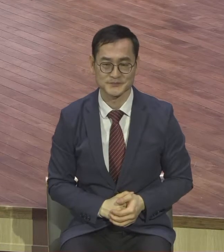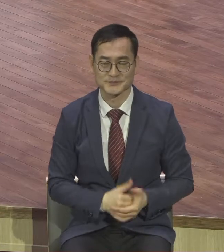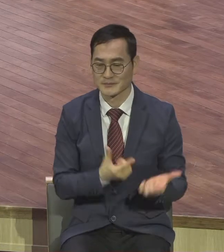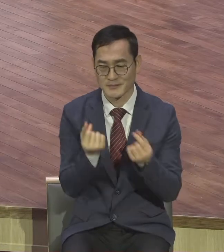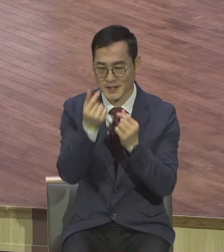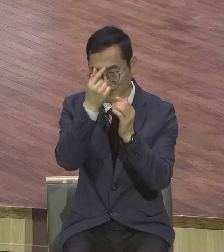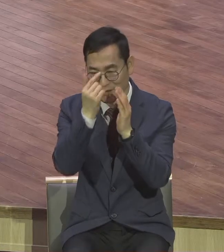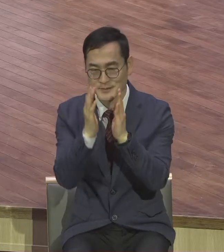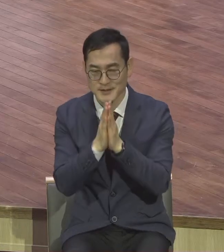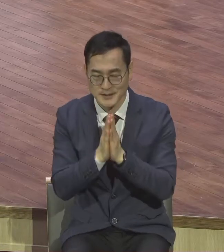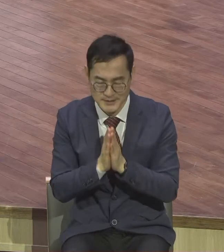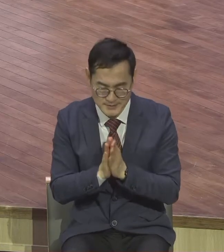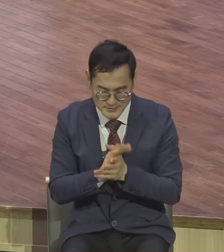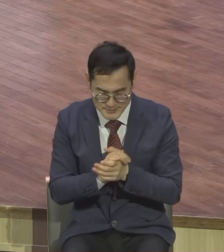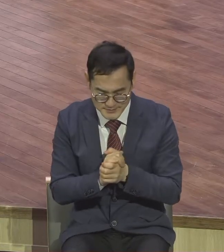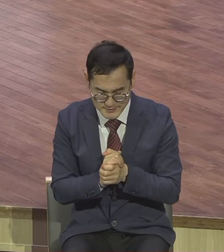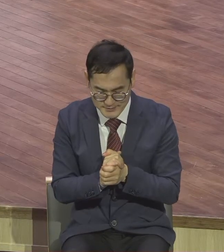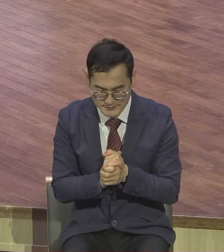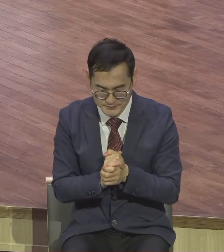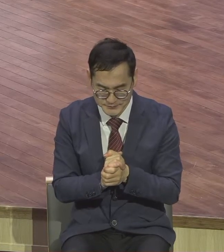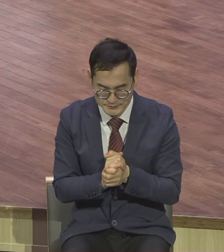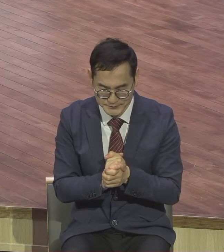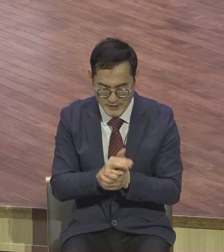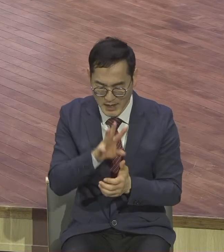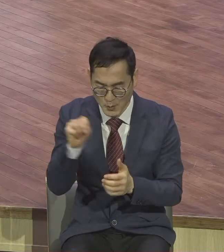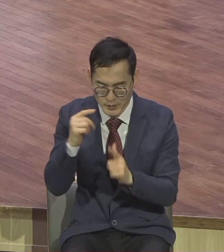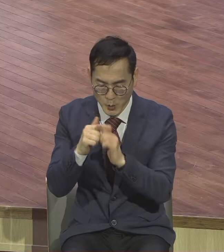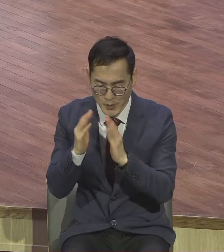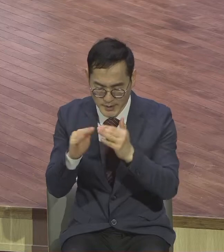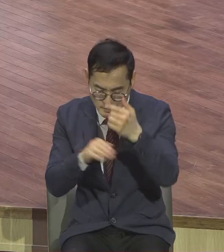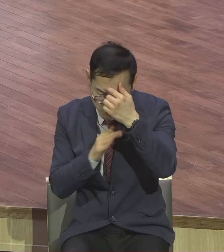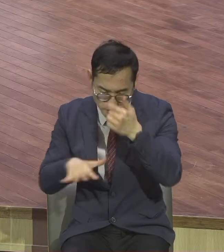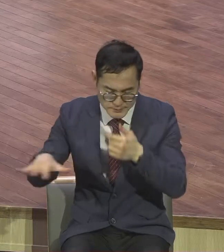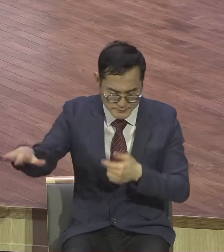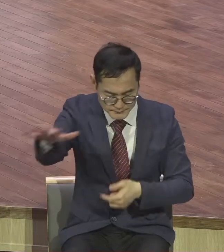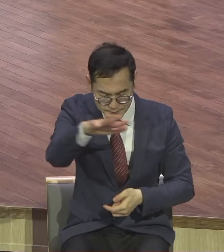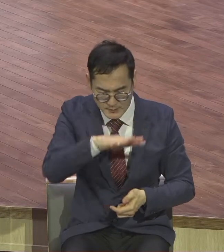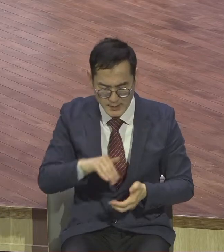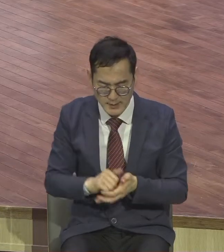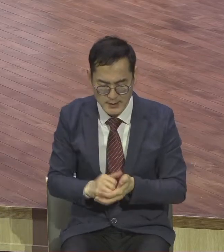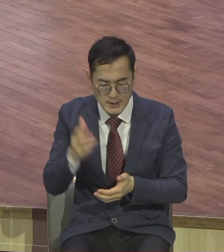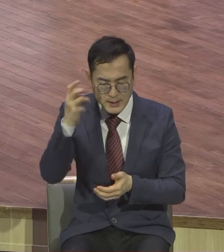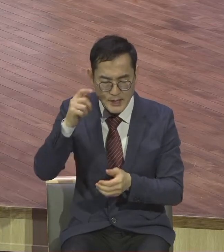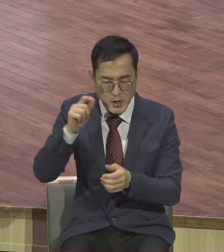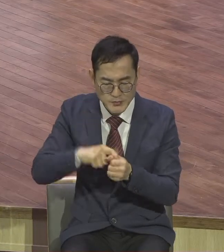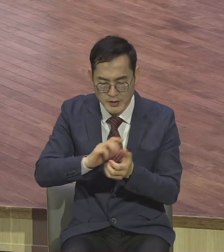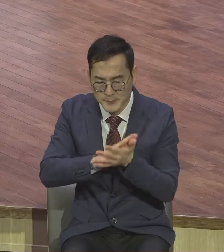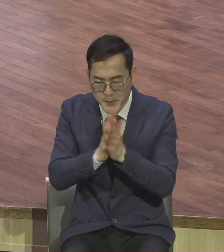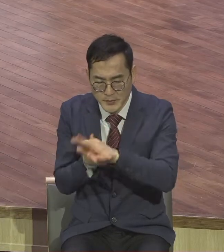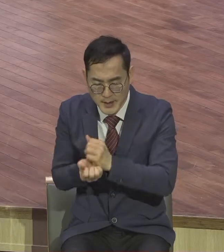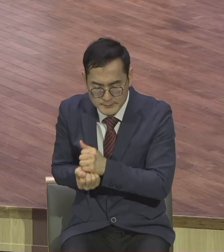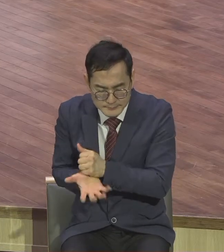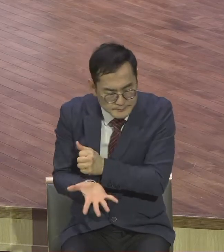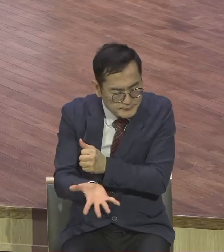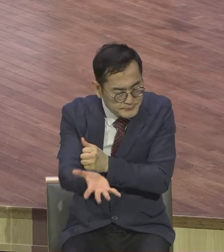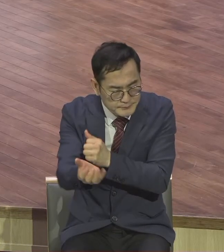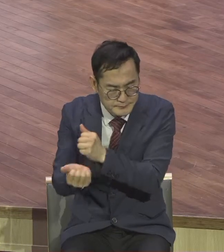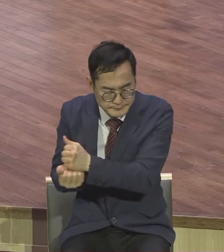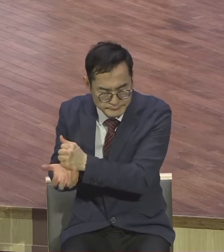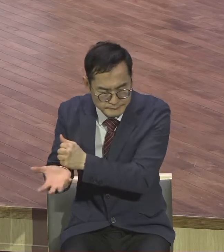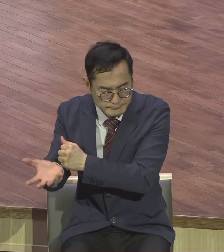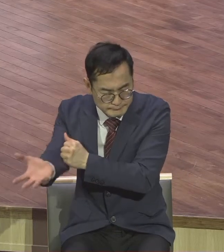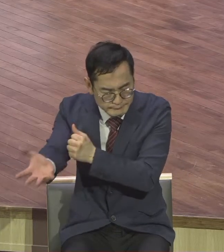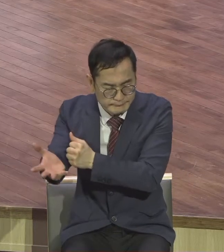아버지 하나님 우리 영계 모든 승도들 오늘부터 영적 변화의 바람을 일으킬 수 있는